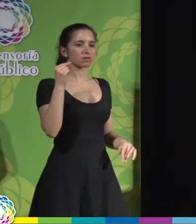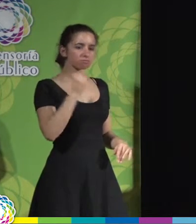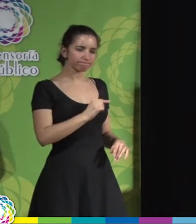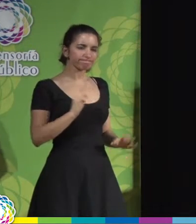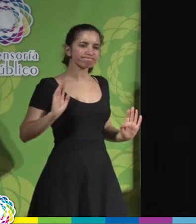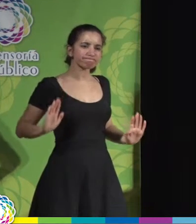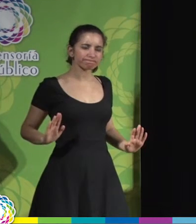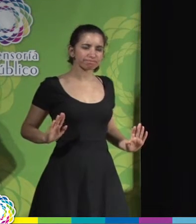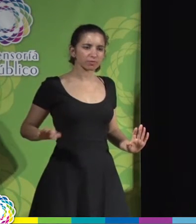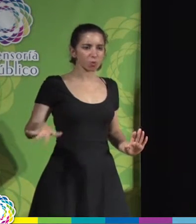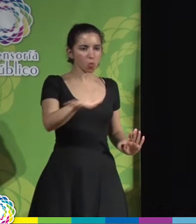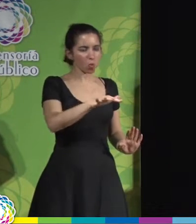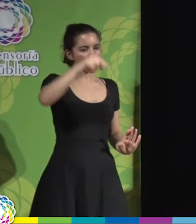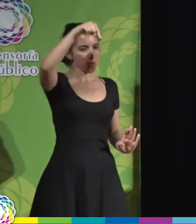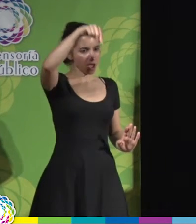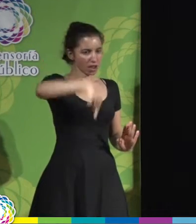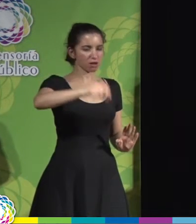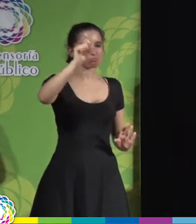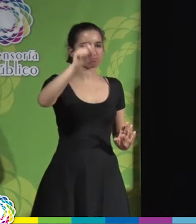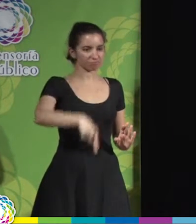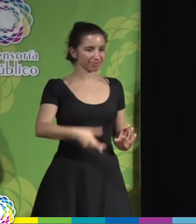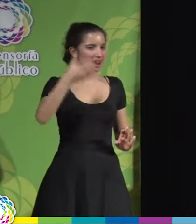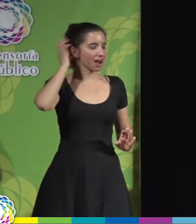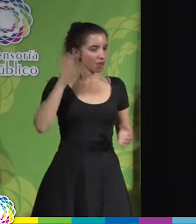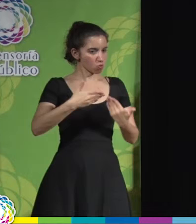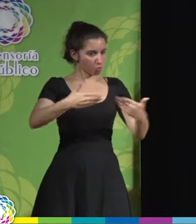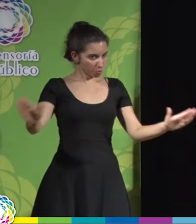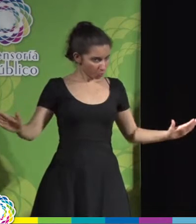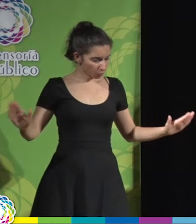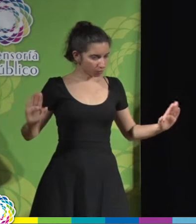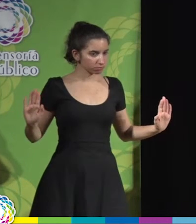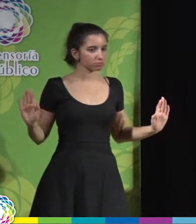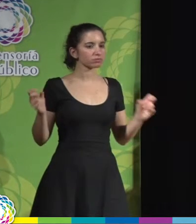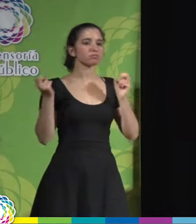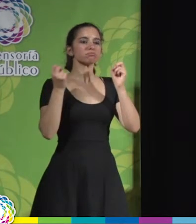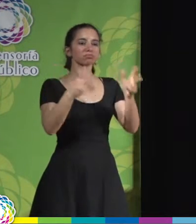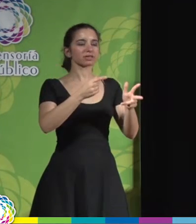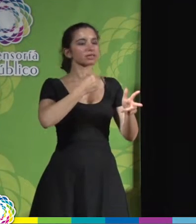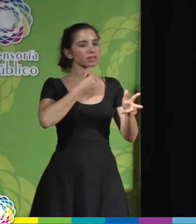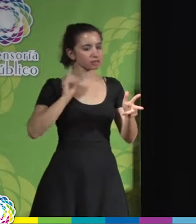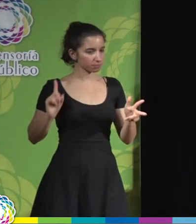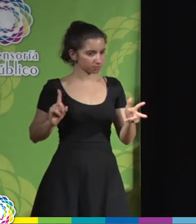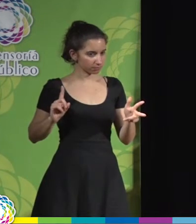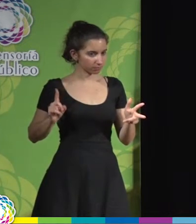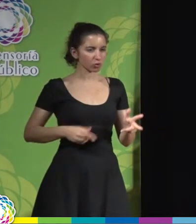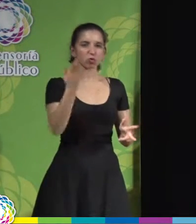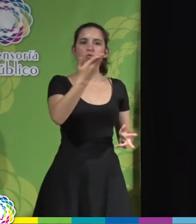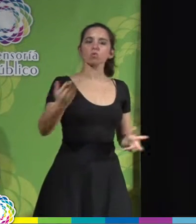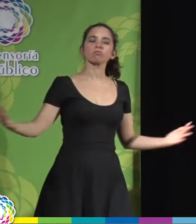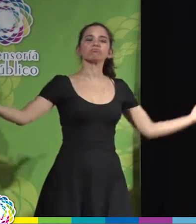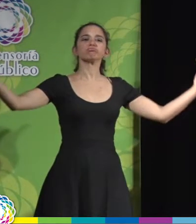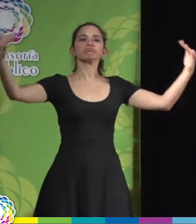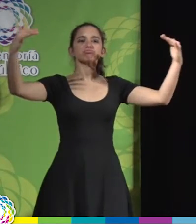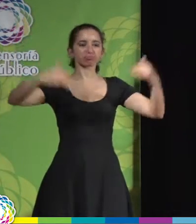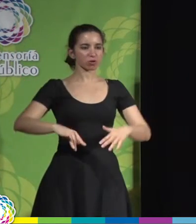como representante local de la radio pública, sobre todo, quería agradecer la presencia de todos ustedes